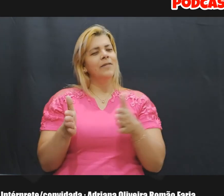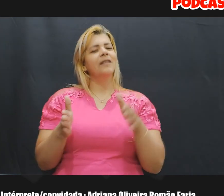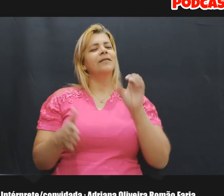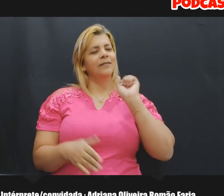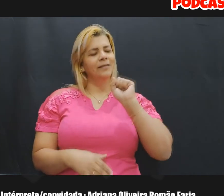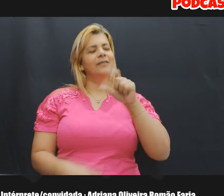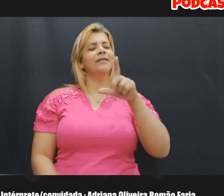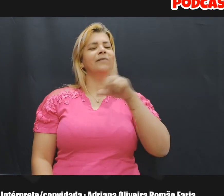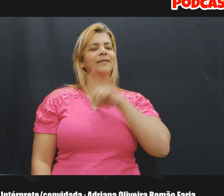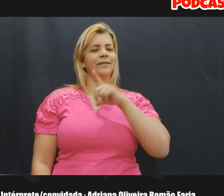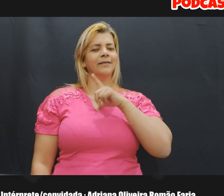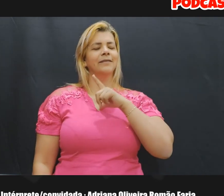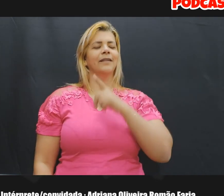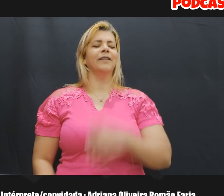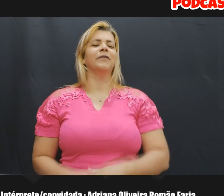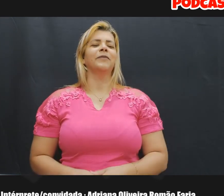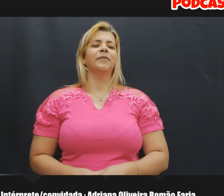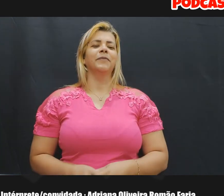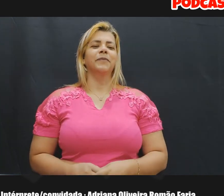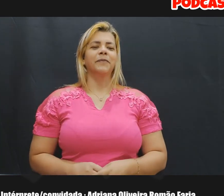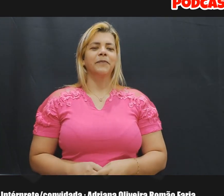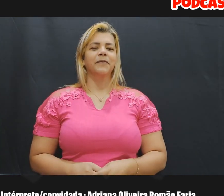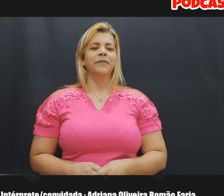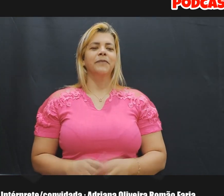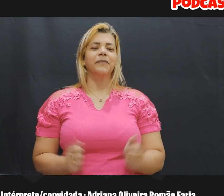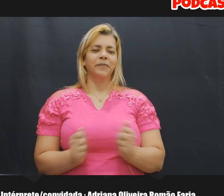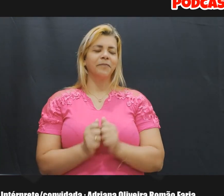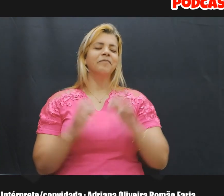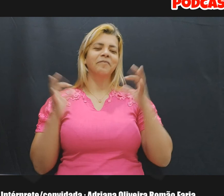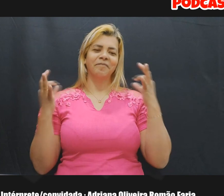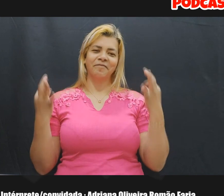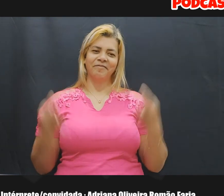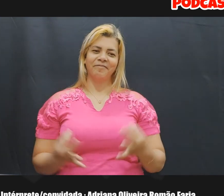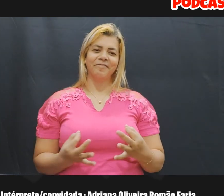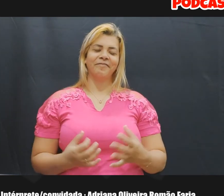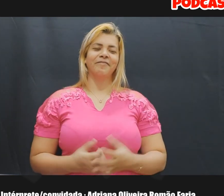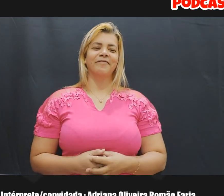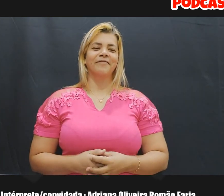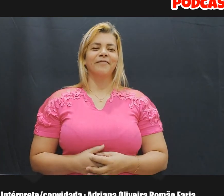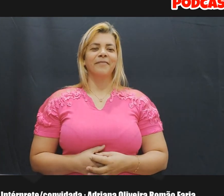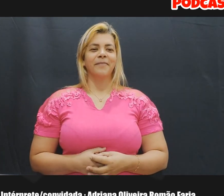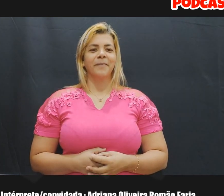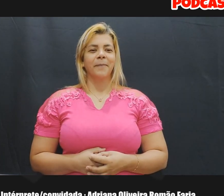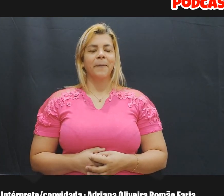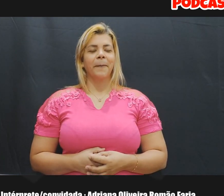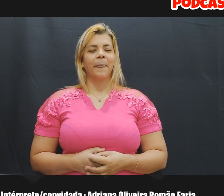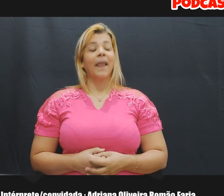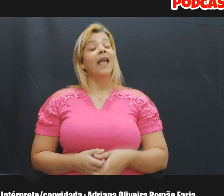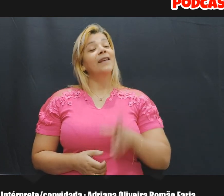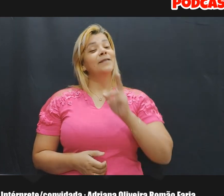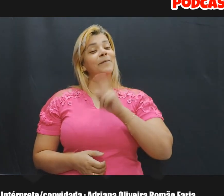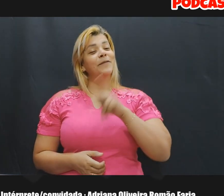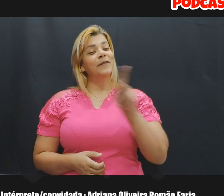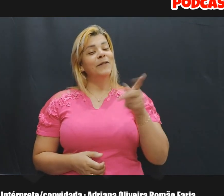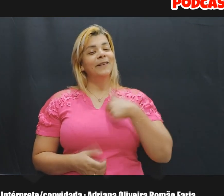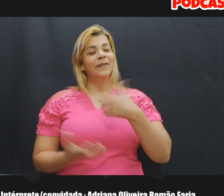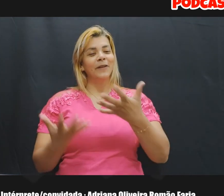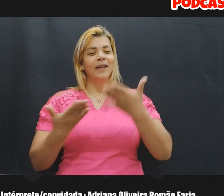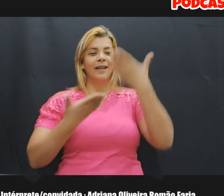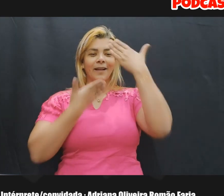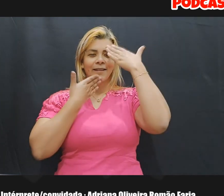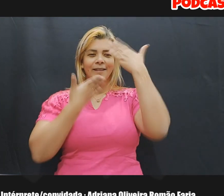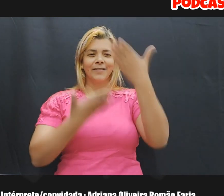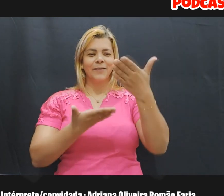eu acredito que sim, o Brasil, com certeza. Interessante. Professora, quero agradecer muito a